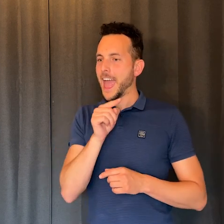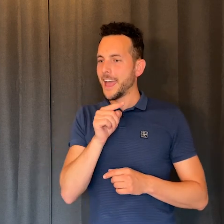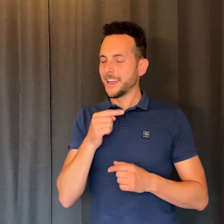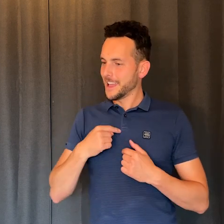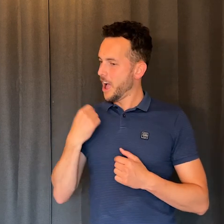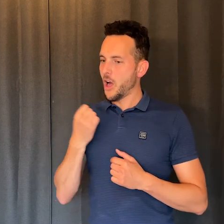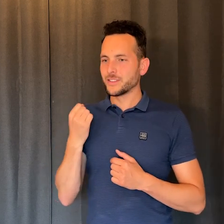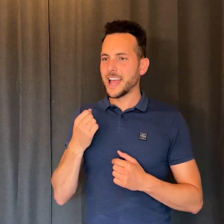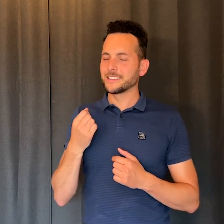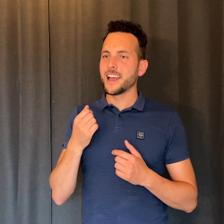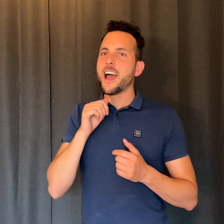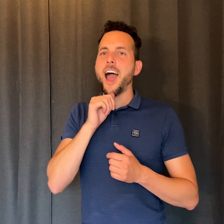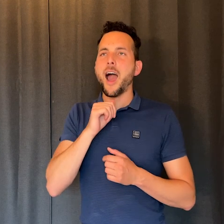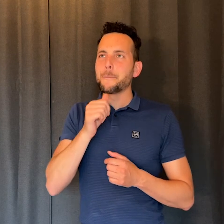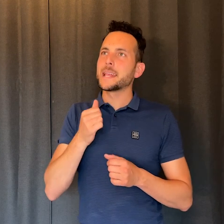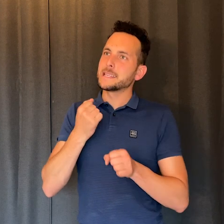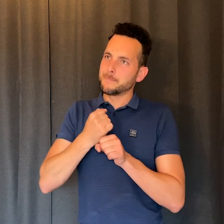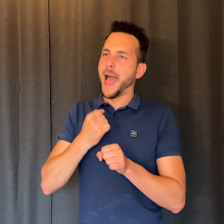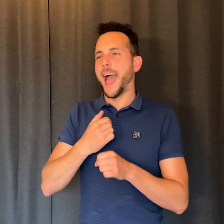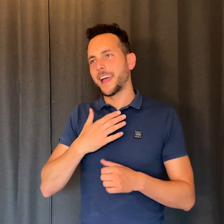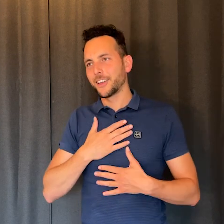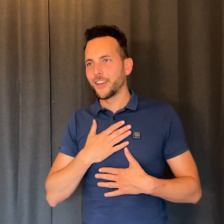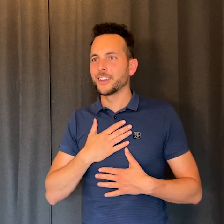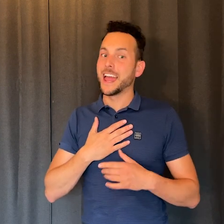dat ik altijd mijn grapjes maak.